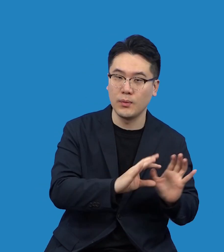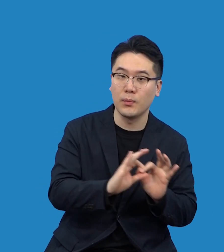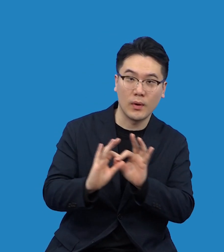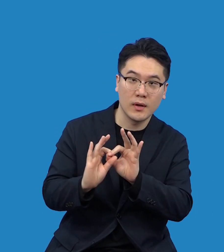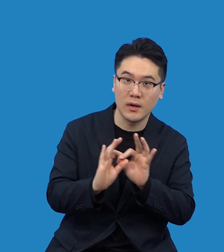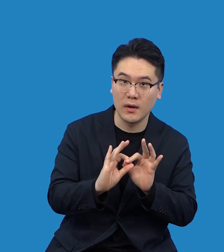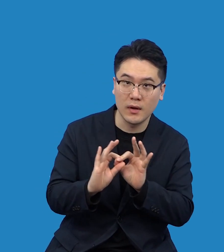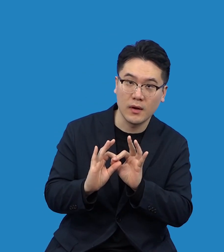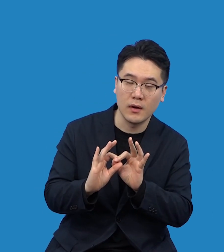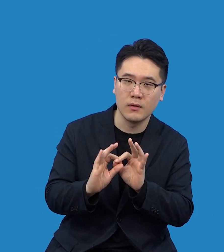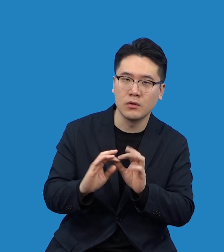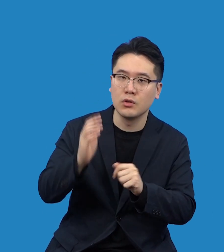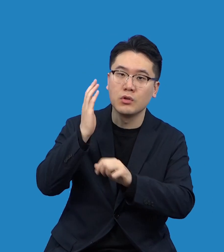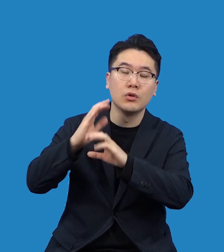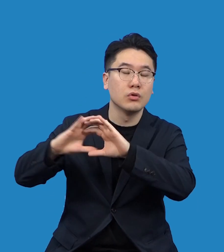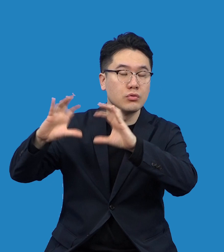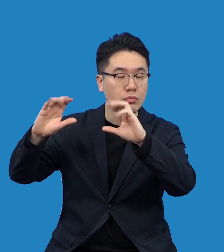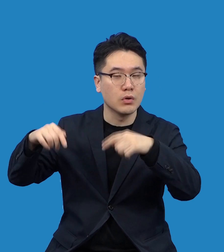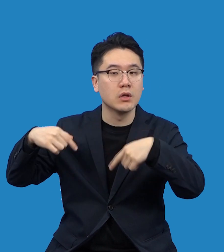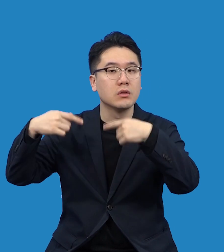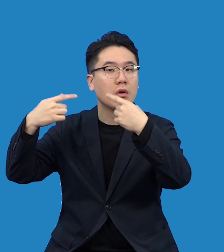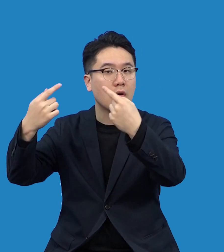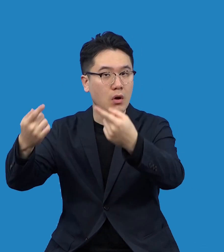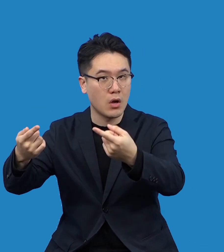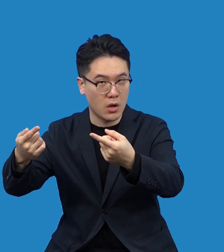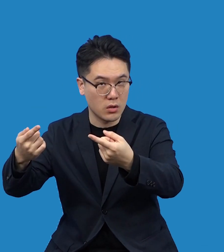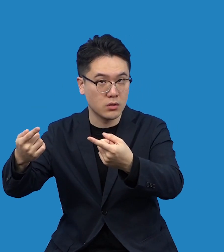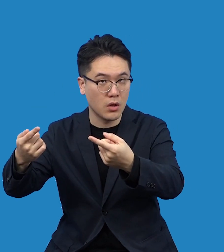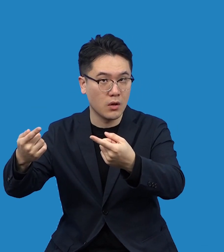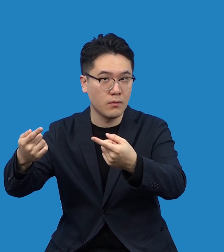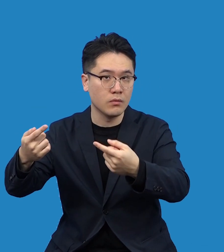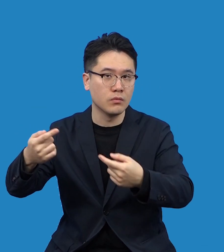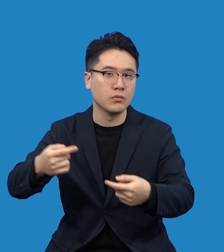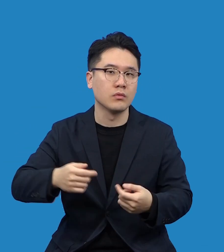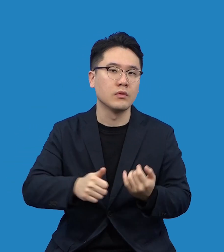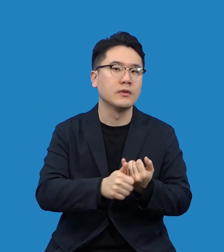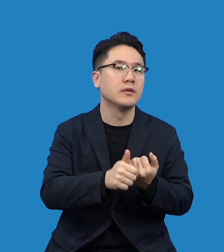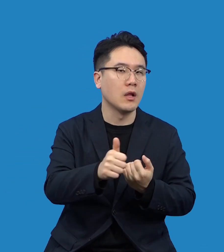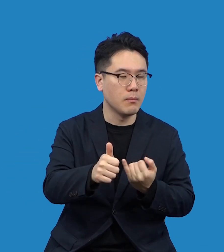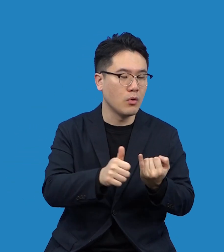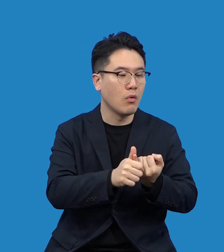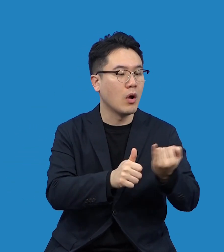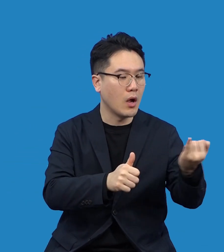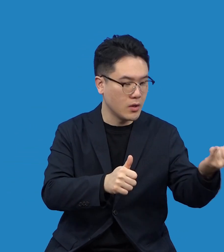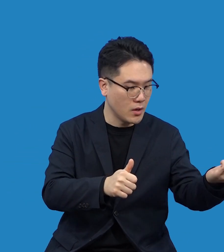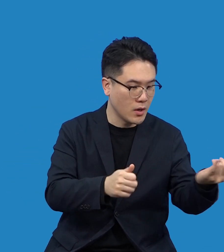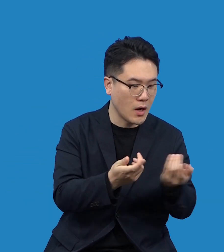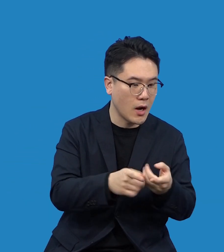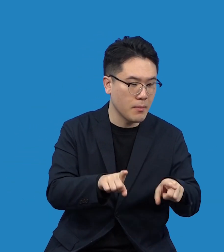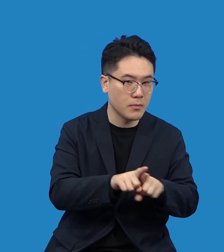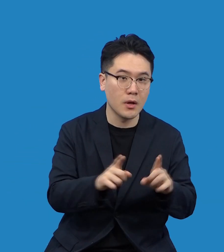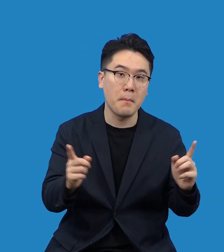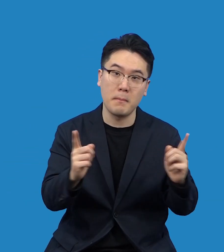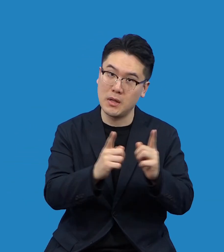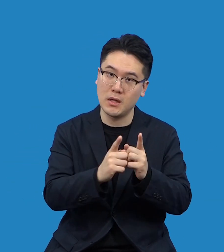천국에서도 남편과 아내로 만나는 게 아니에요.